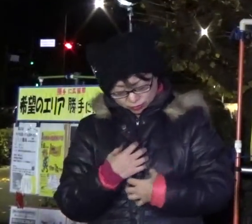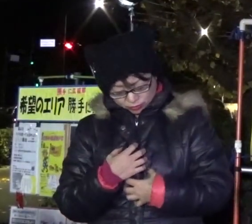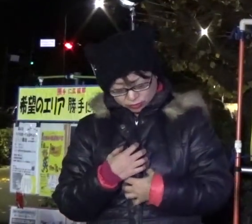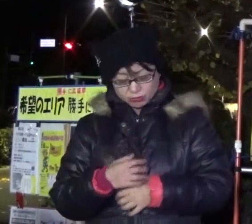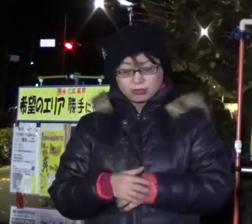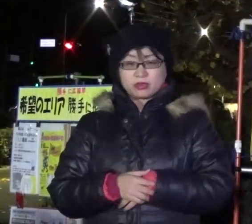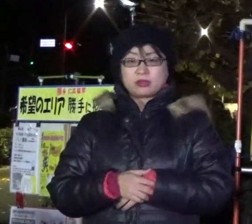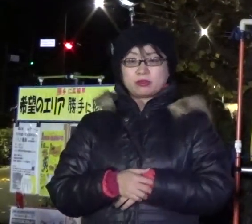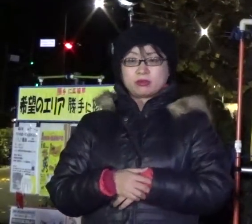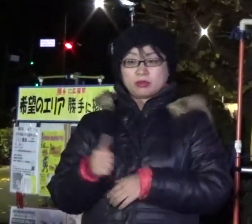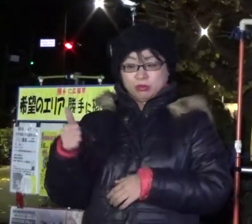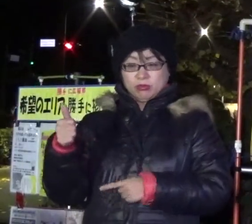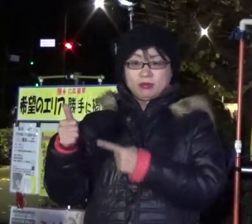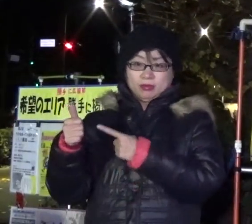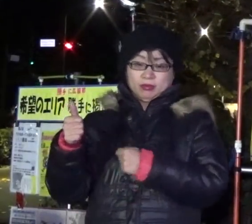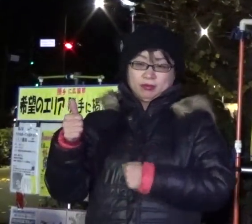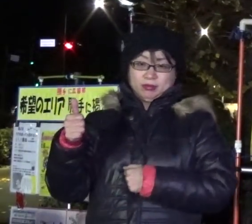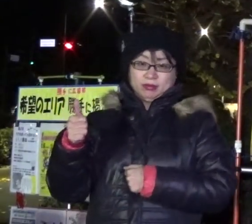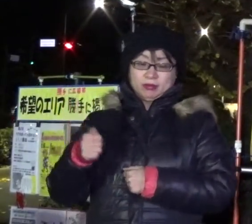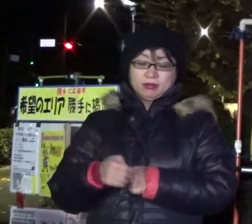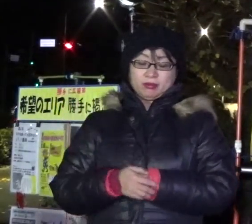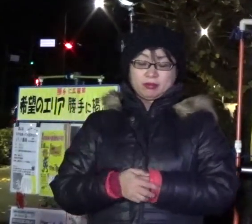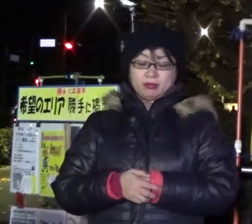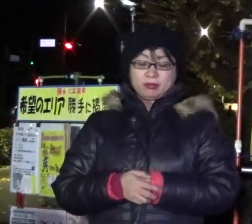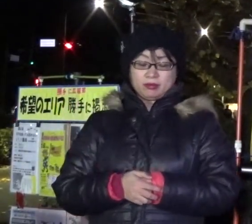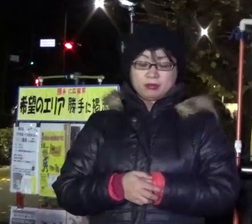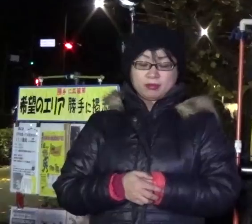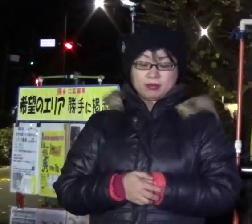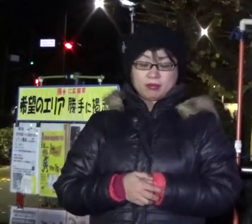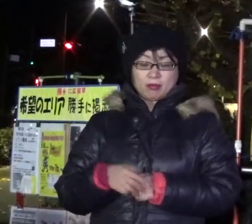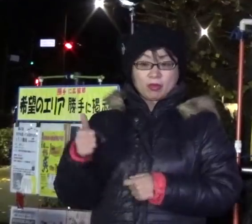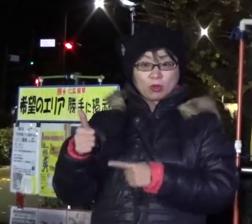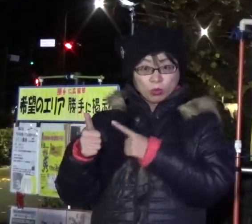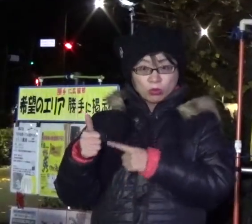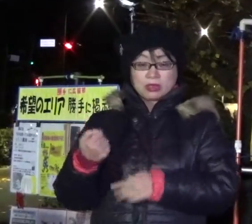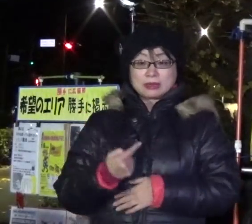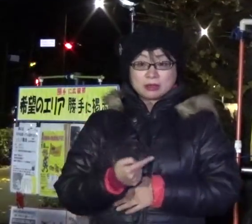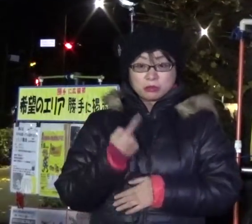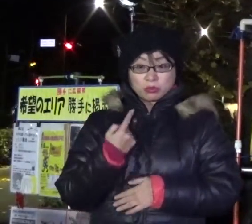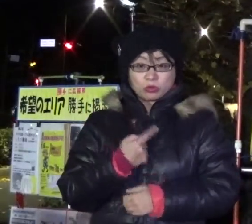愚痴を言ってる人がいたんですよ。で、その人がですね、自力で